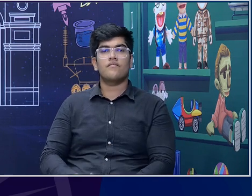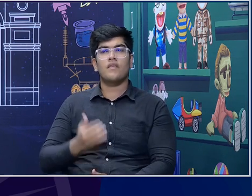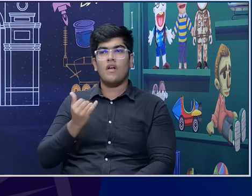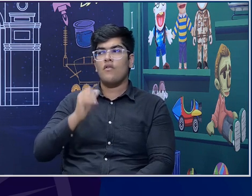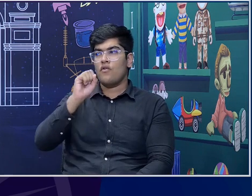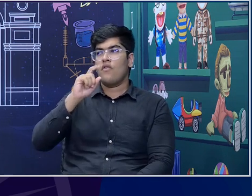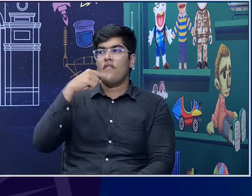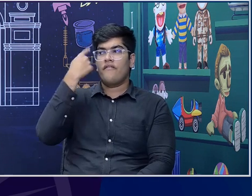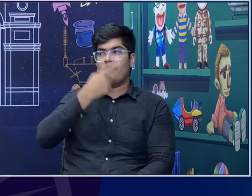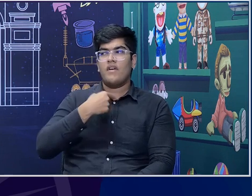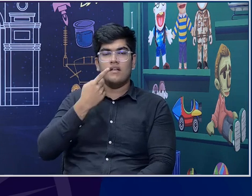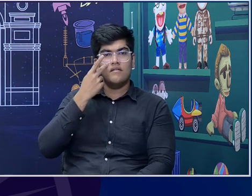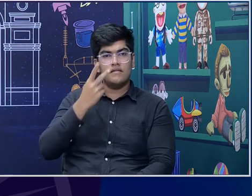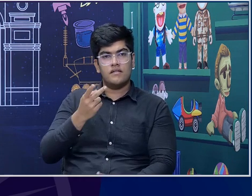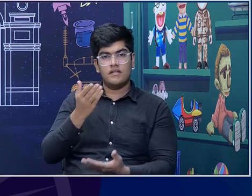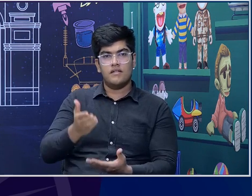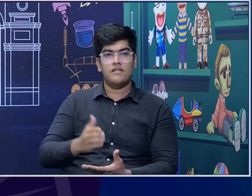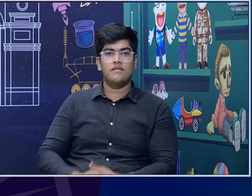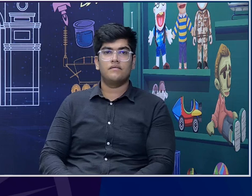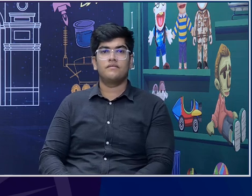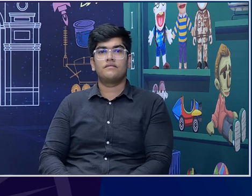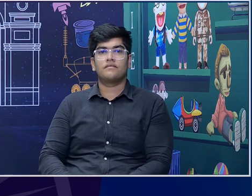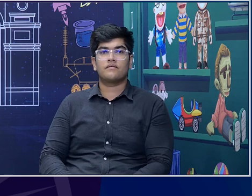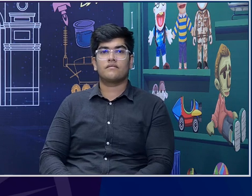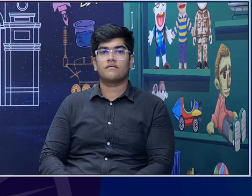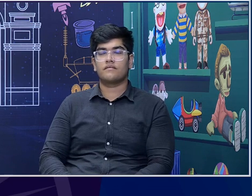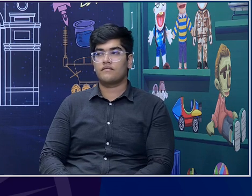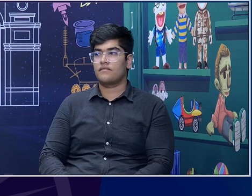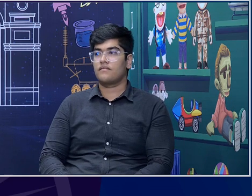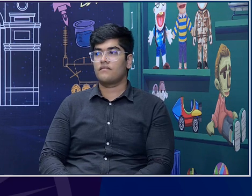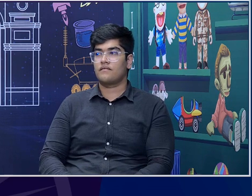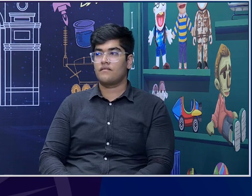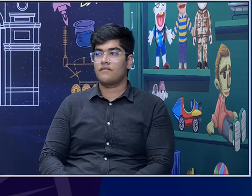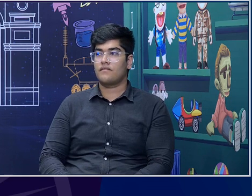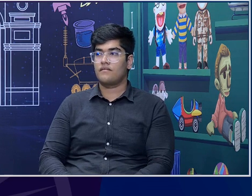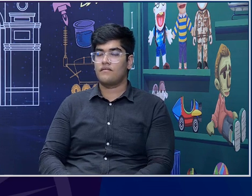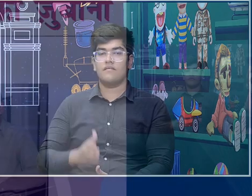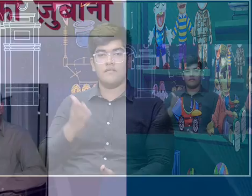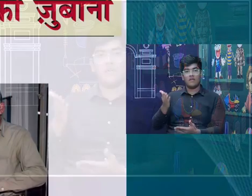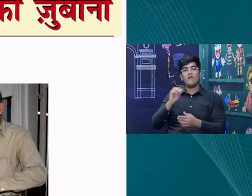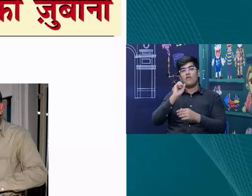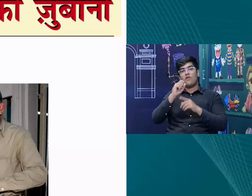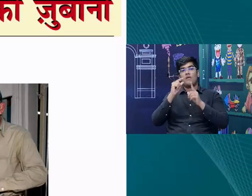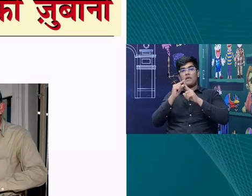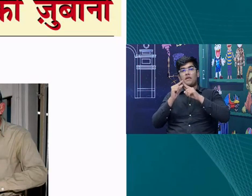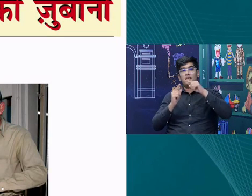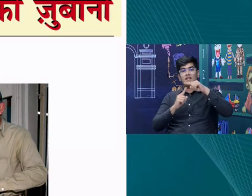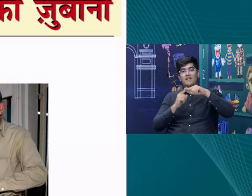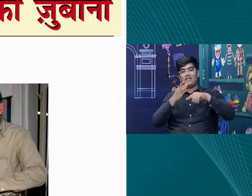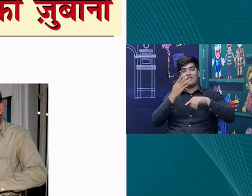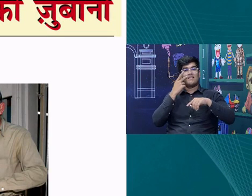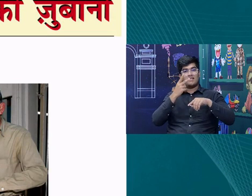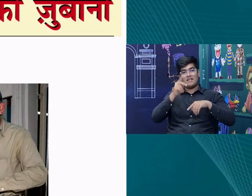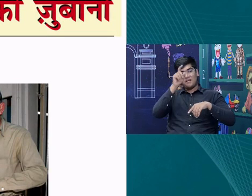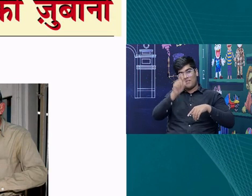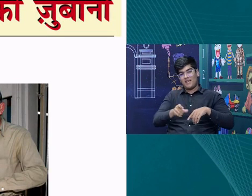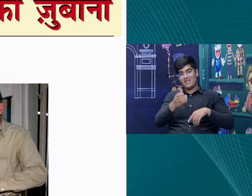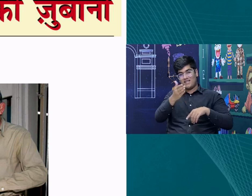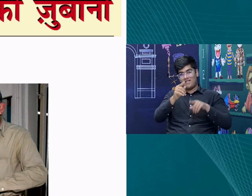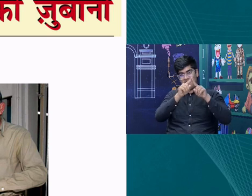तो हम उसके लिए सबसे पहली स्लाइड उनको दिखाते हैं कि कुवर सिंग जी देखिए आप अपने स्क्रीन पर देख पा रहे